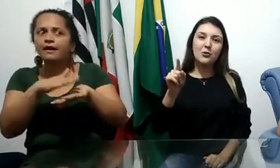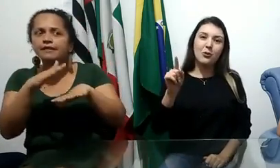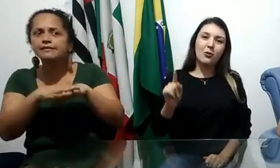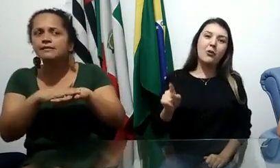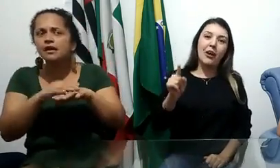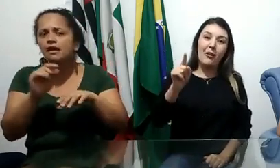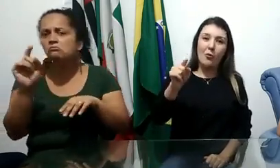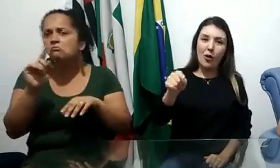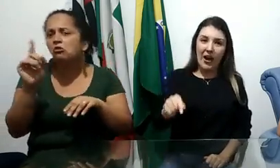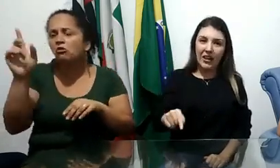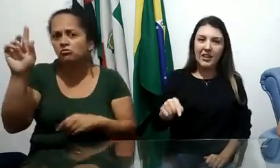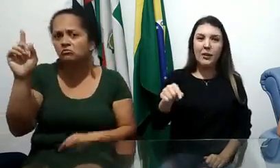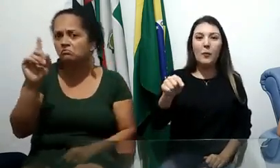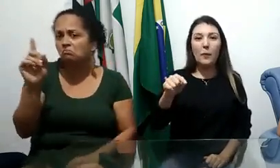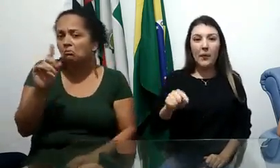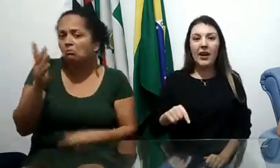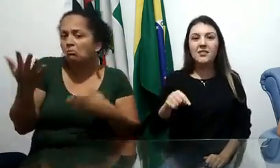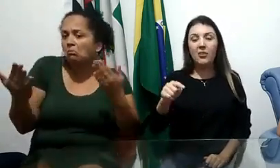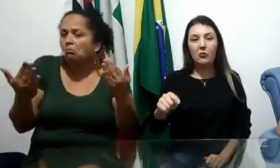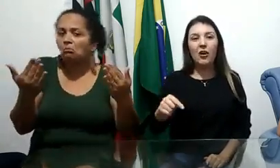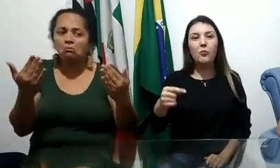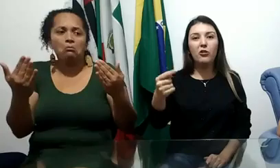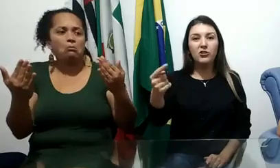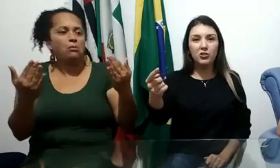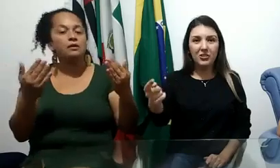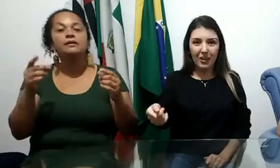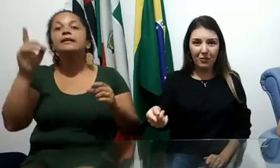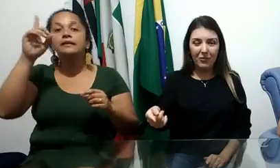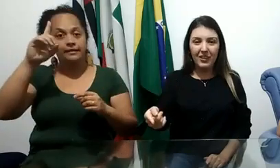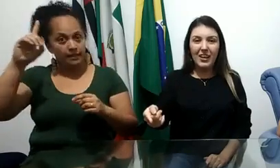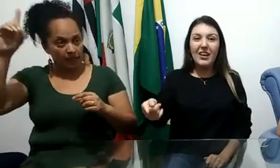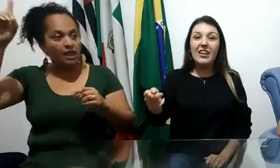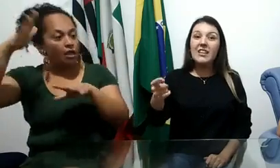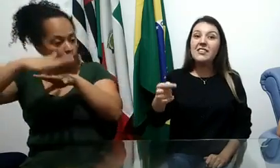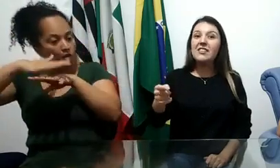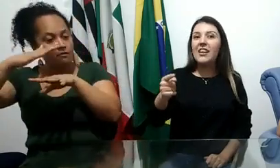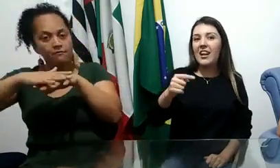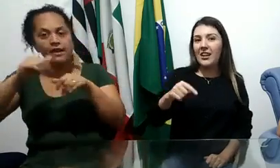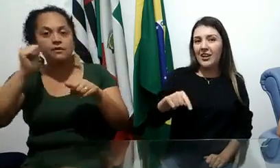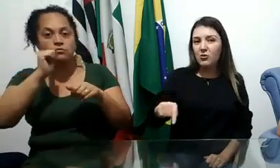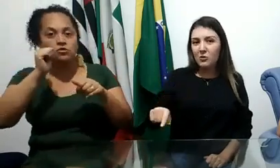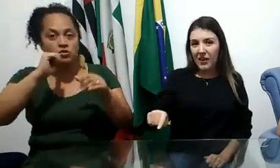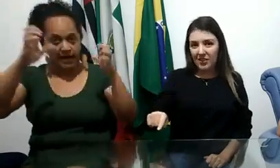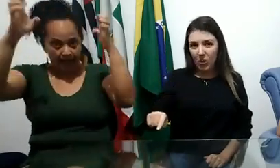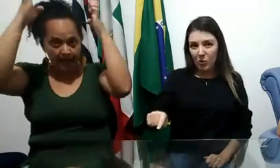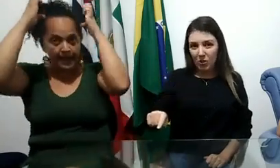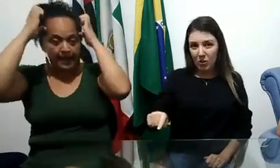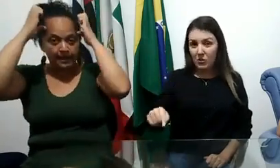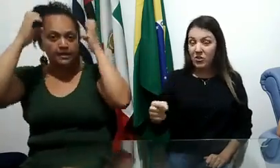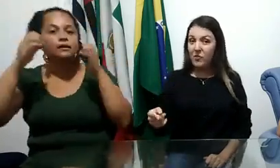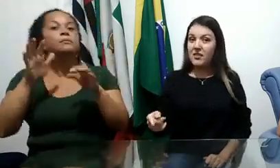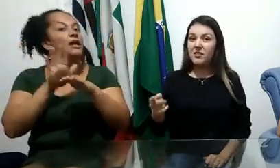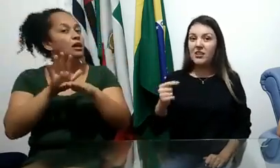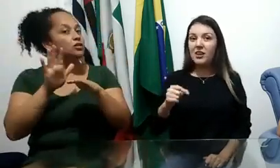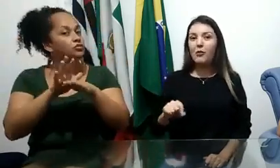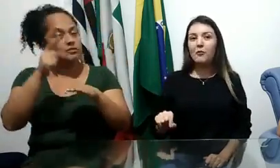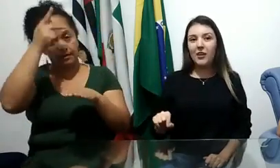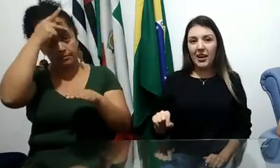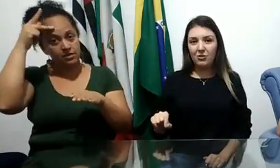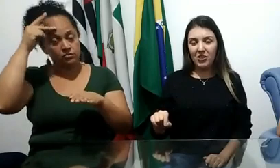Deus colocou ela como rainha para salvar o povo judeu. E se ela não tivesse nenhuma atitude, se tivesse